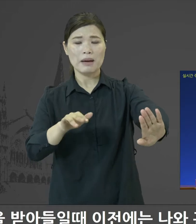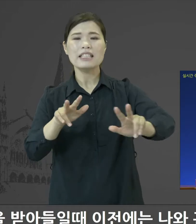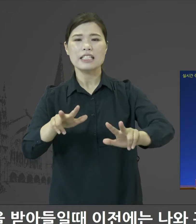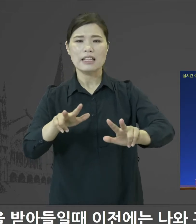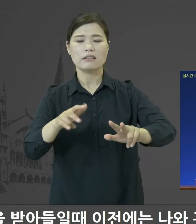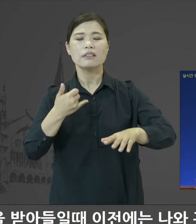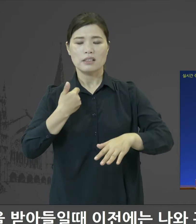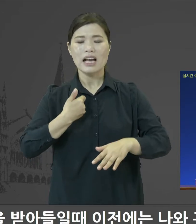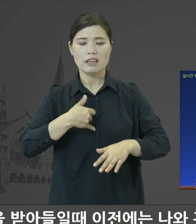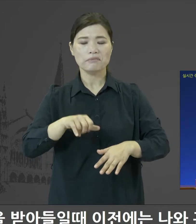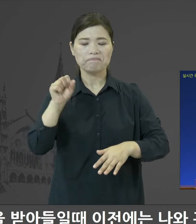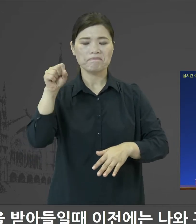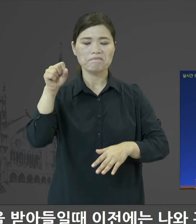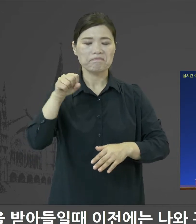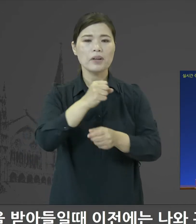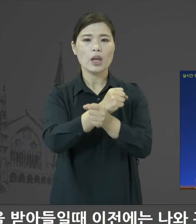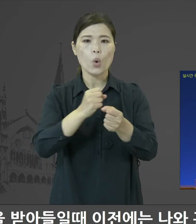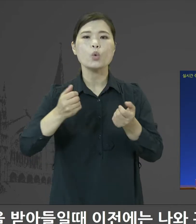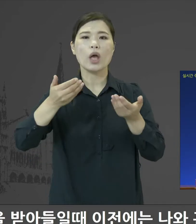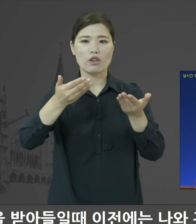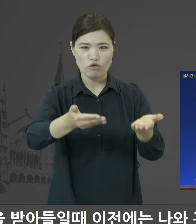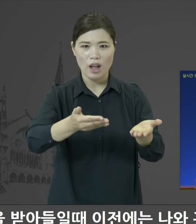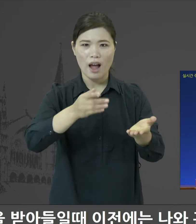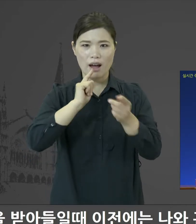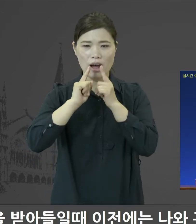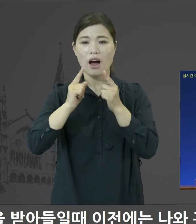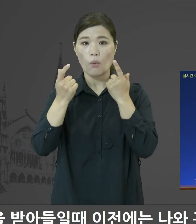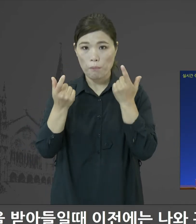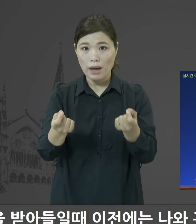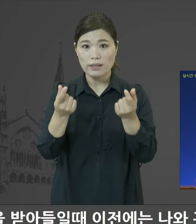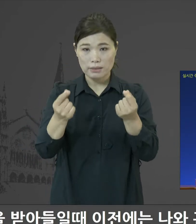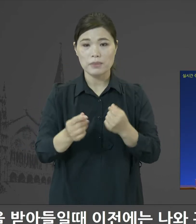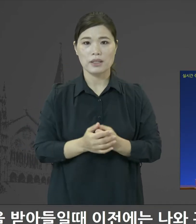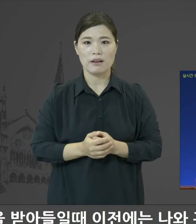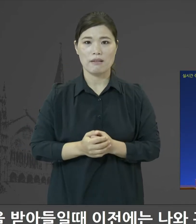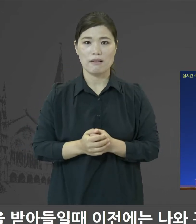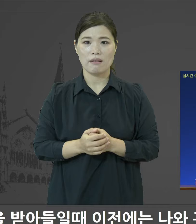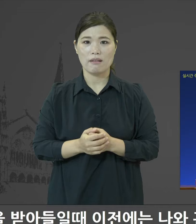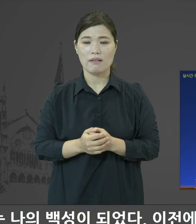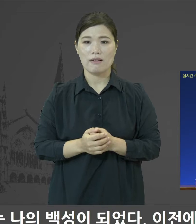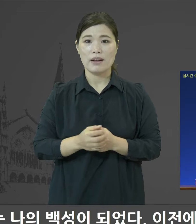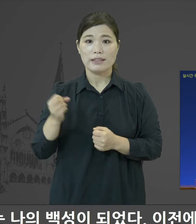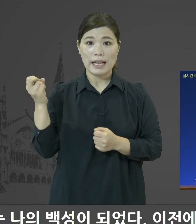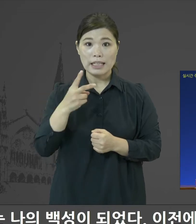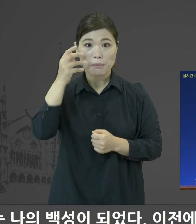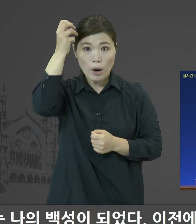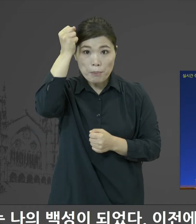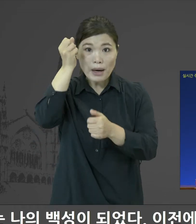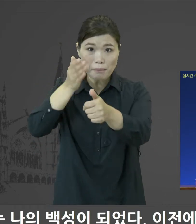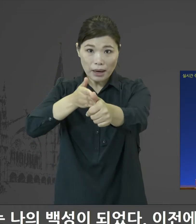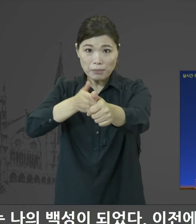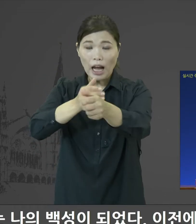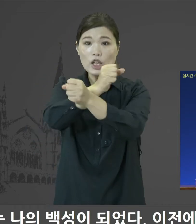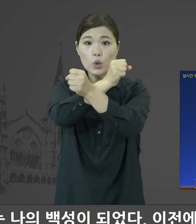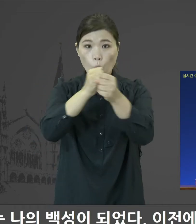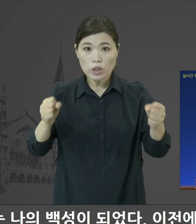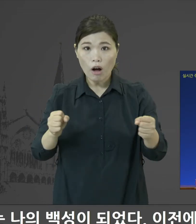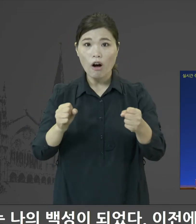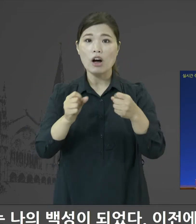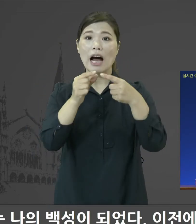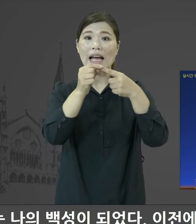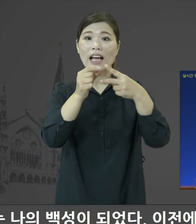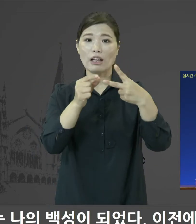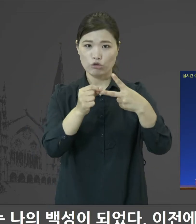되었다, 이렇게 선포하는 겁니다. 다시 한번 정리해 두시기 바랍니다. 용서에는 두 가지 측면이